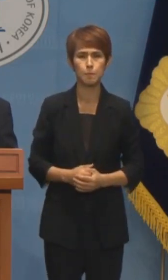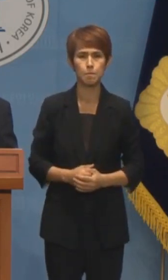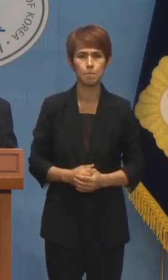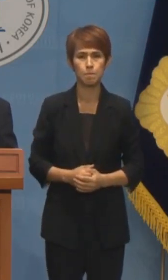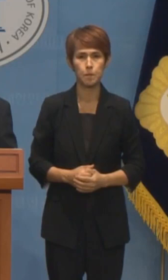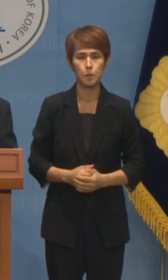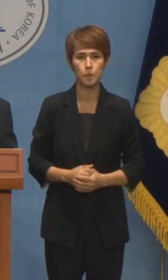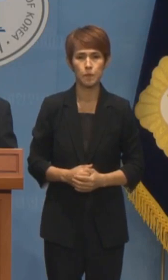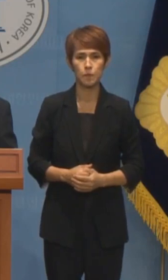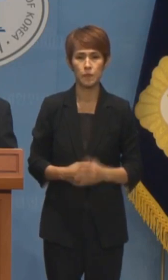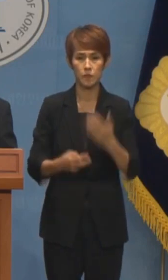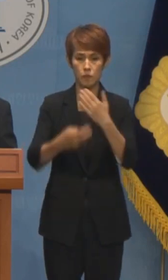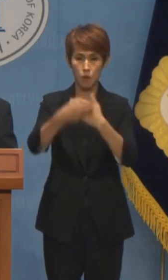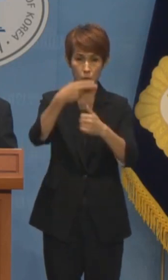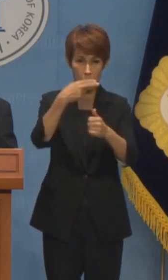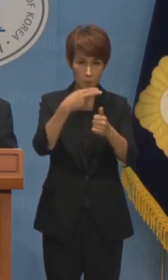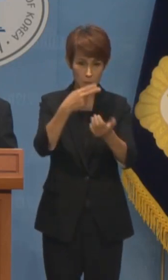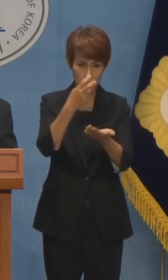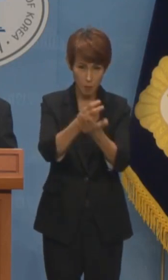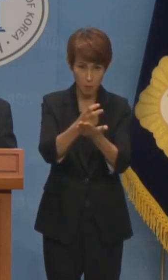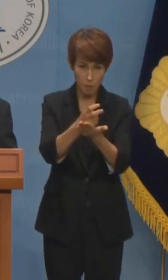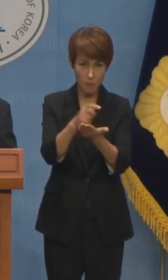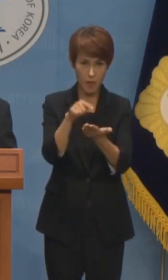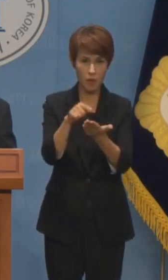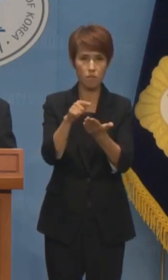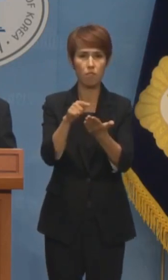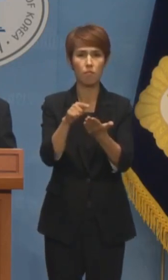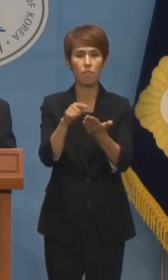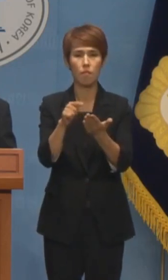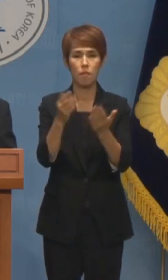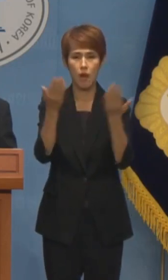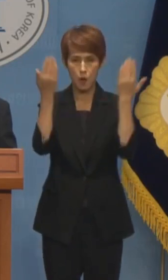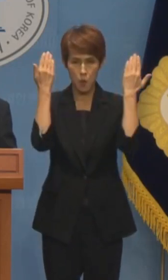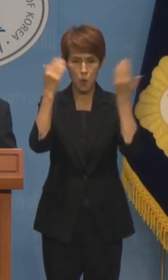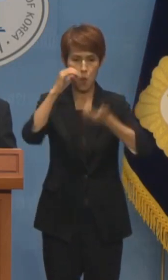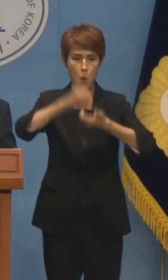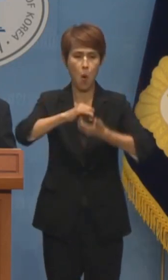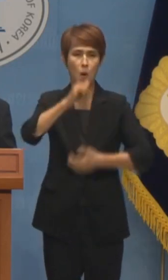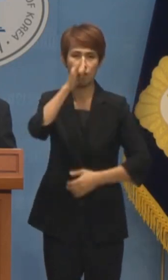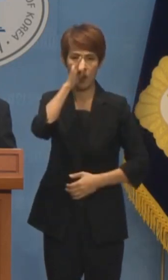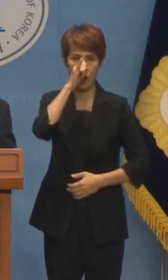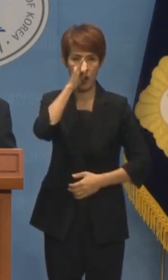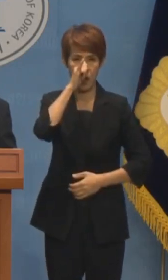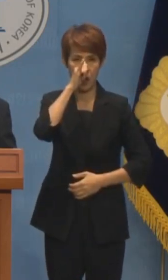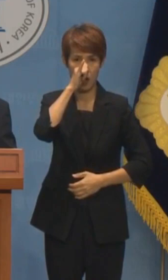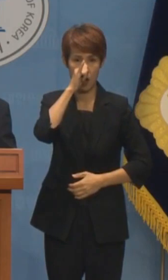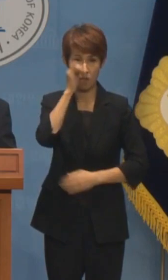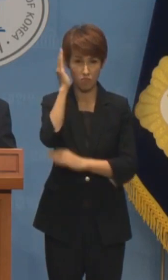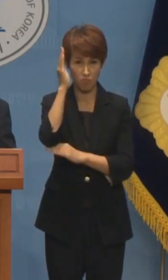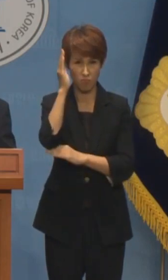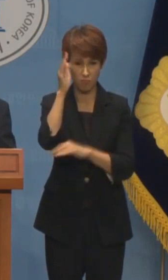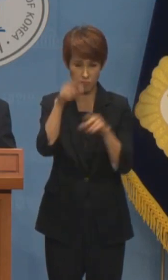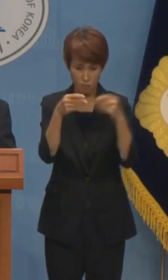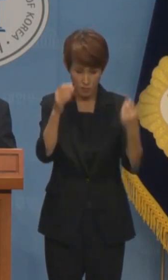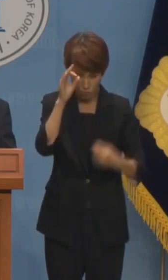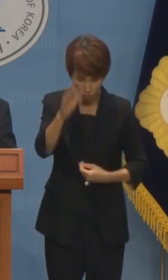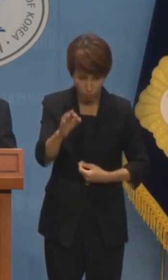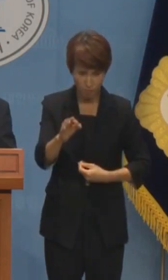현행 의료법에 학력 상한이 있다고 주장하고 있으나 이는 사실이 아님이 이미